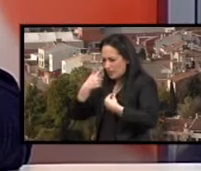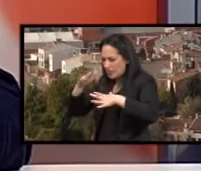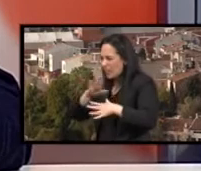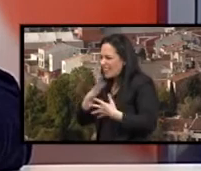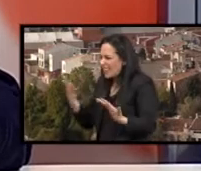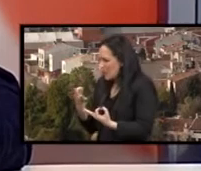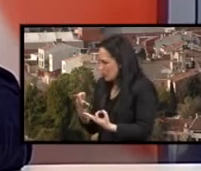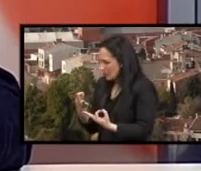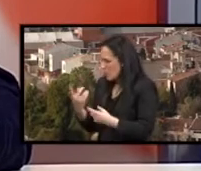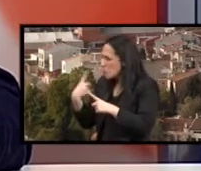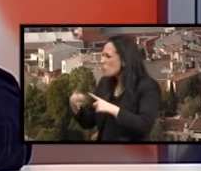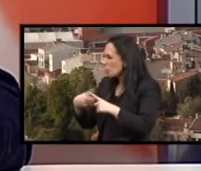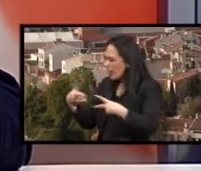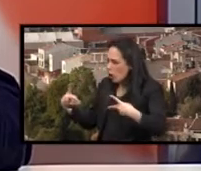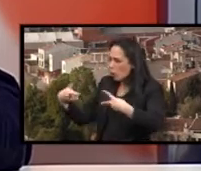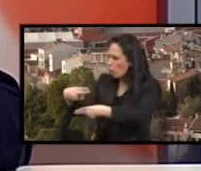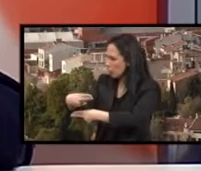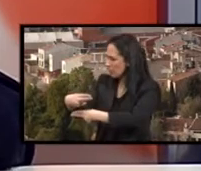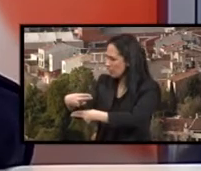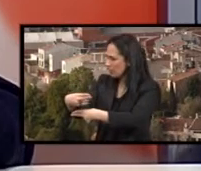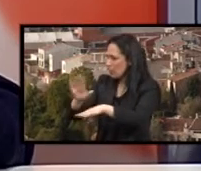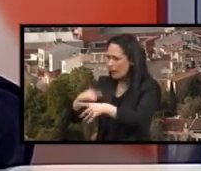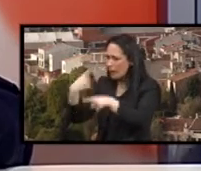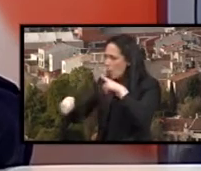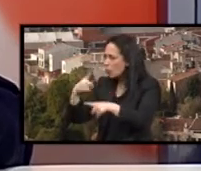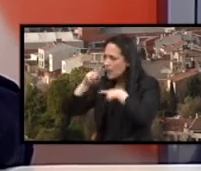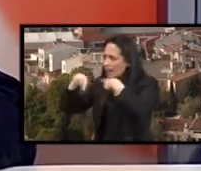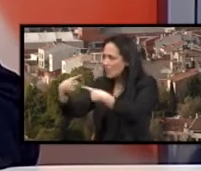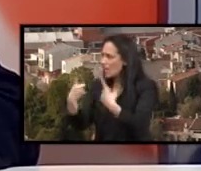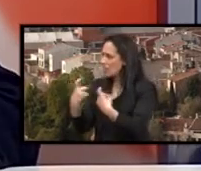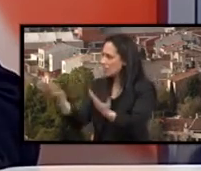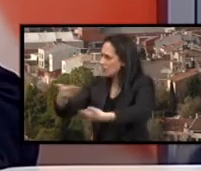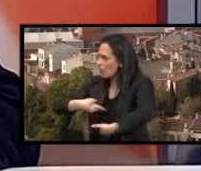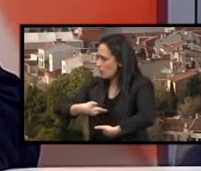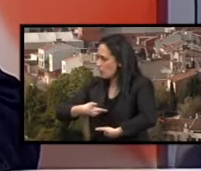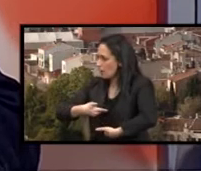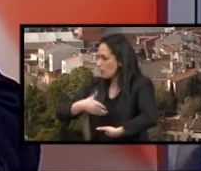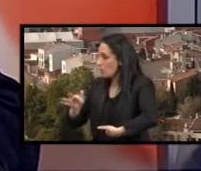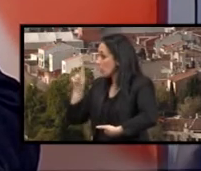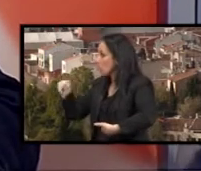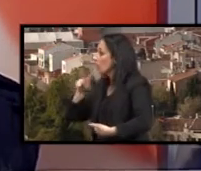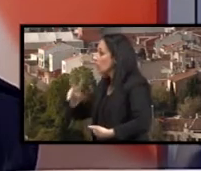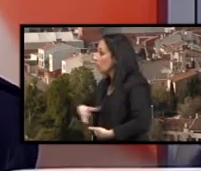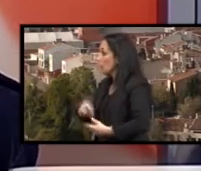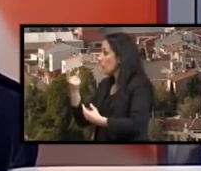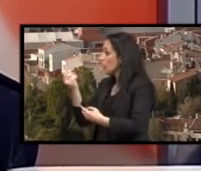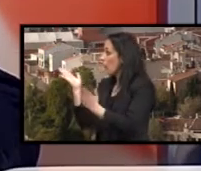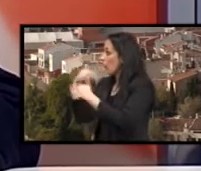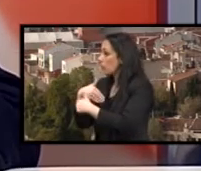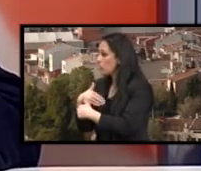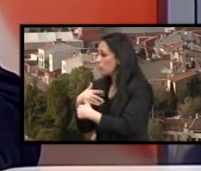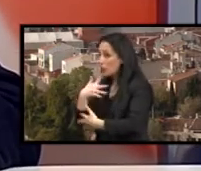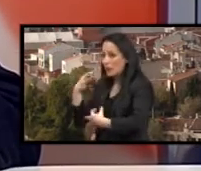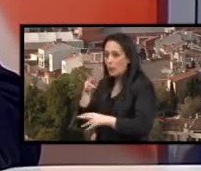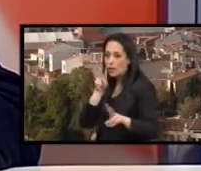dia a dia, per viure, es retalli d'aquesta manera, o no hi hagi, diuen que no hi ha cèntims, i per el pifarro que hi ha